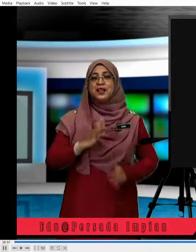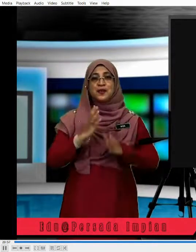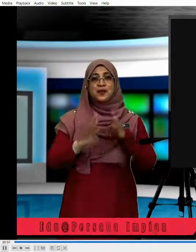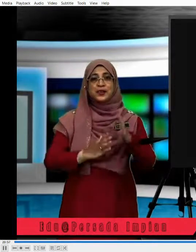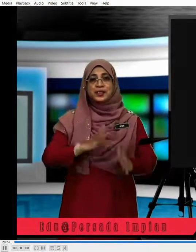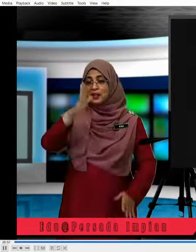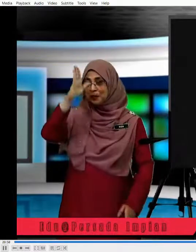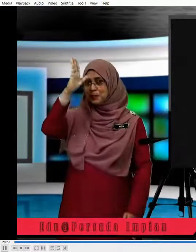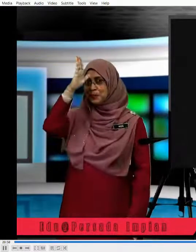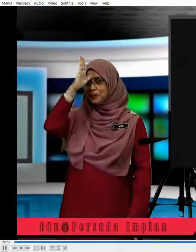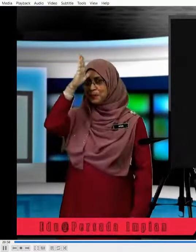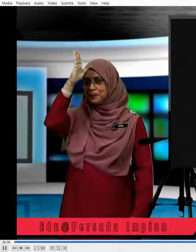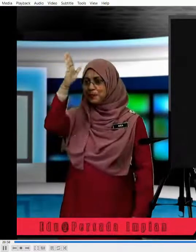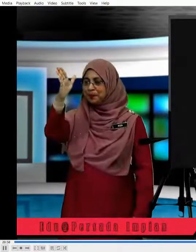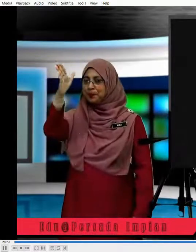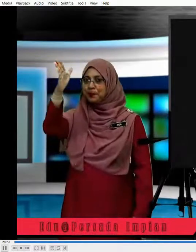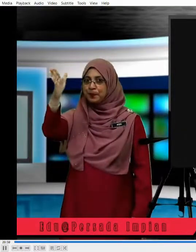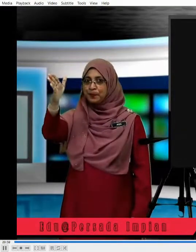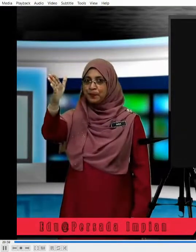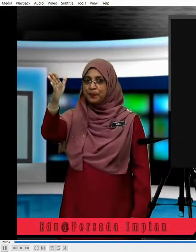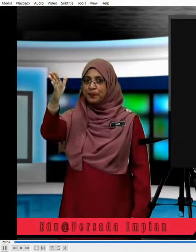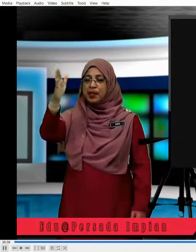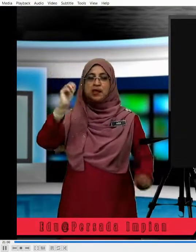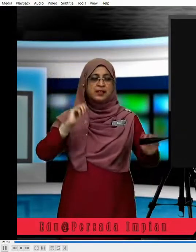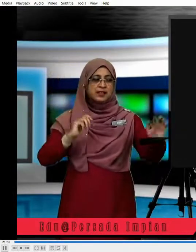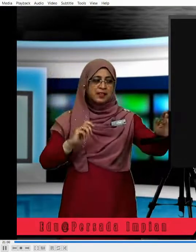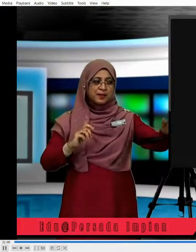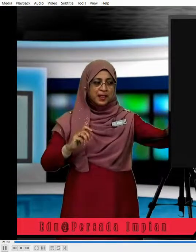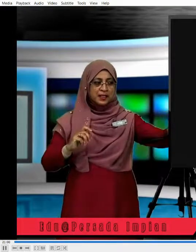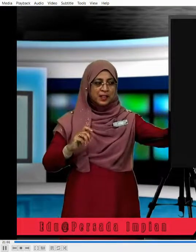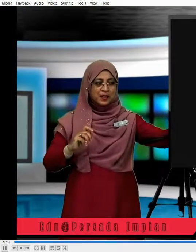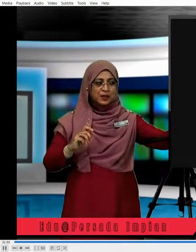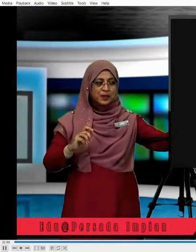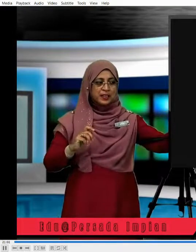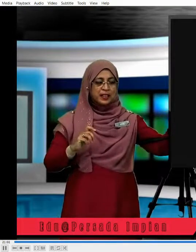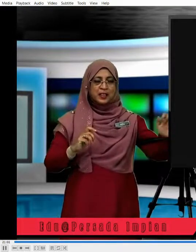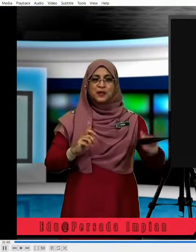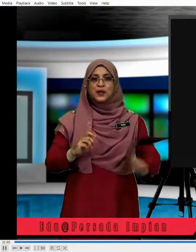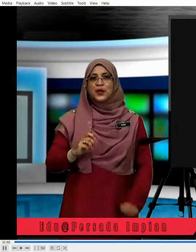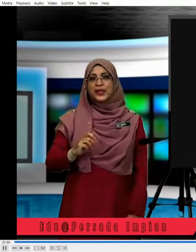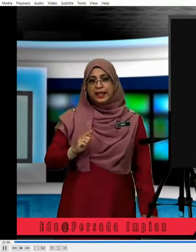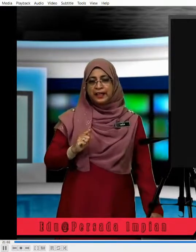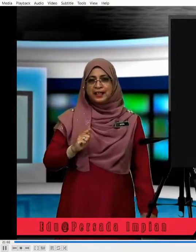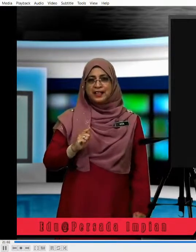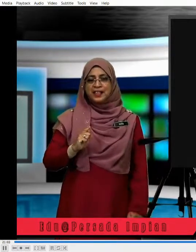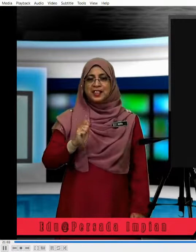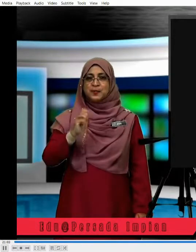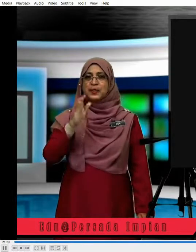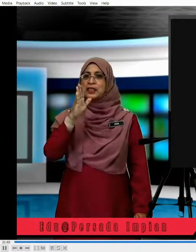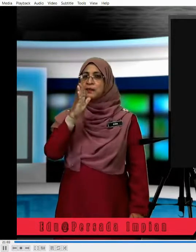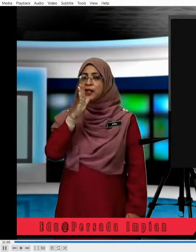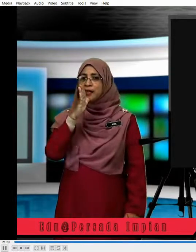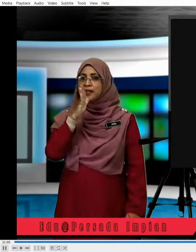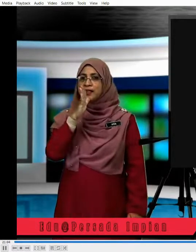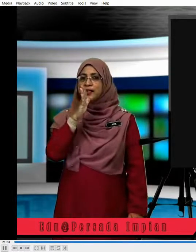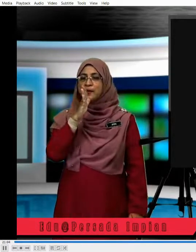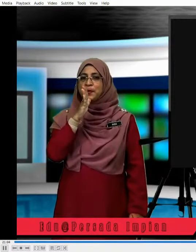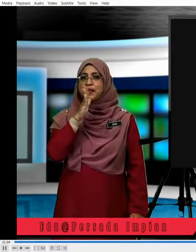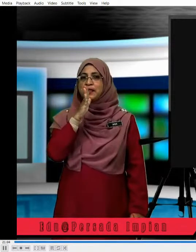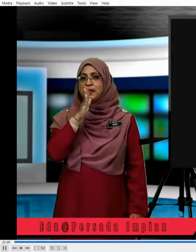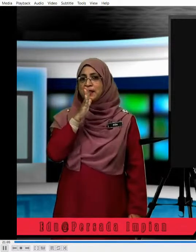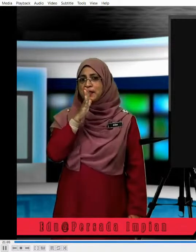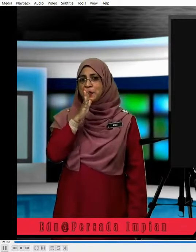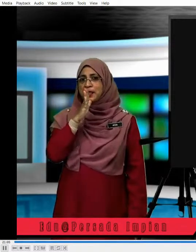syarat untuk tato Hai lepas tato isyarat untuk nenek seperti Emak